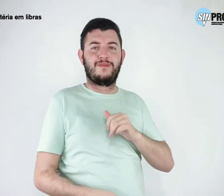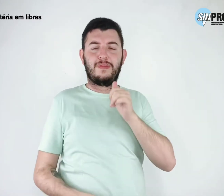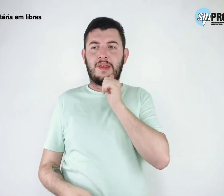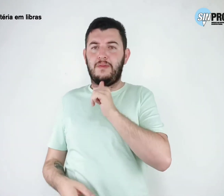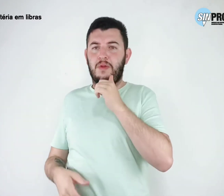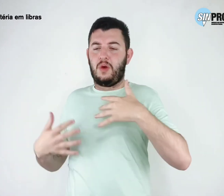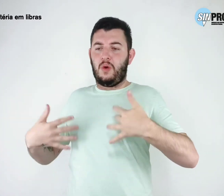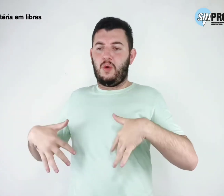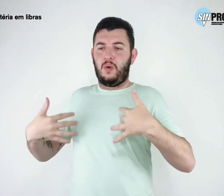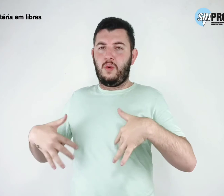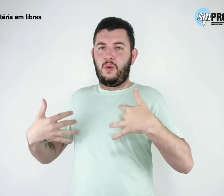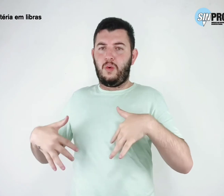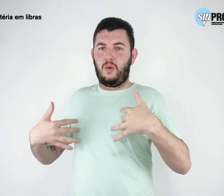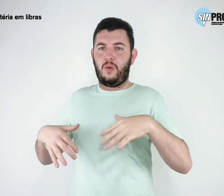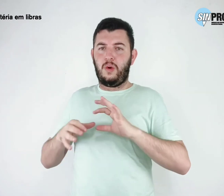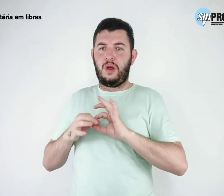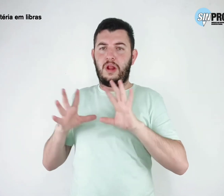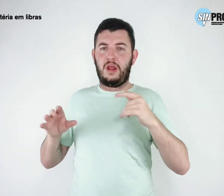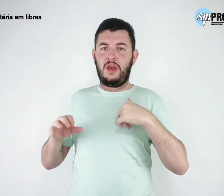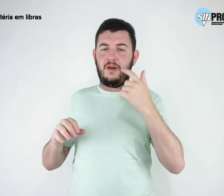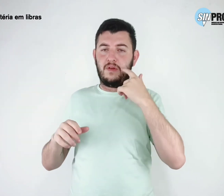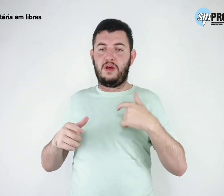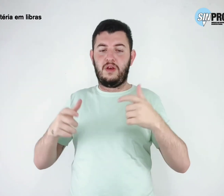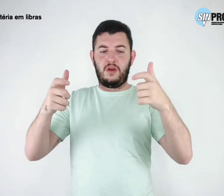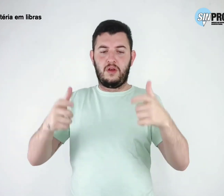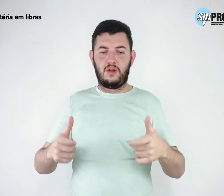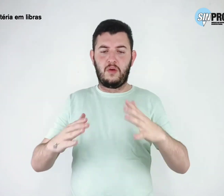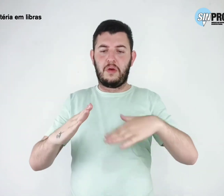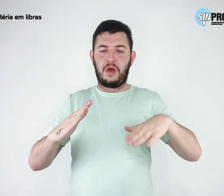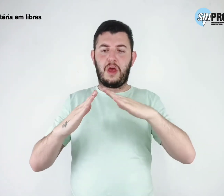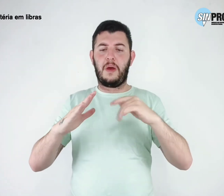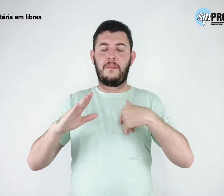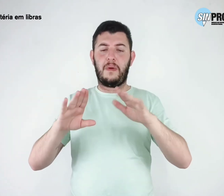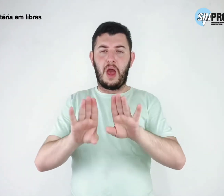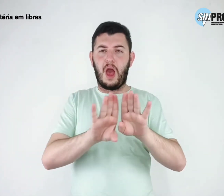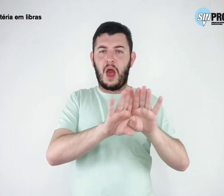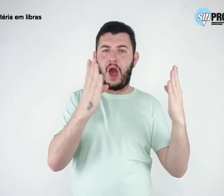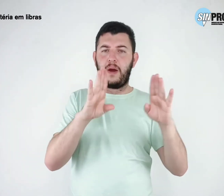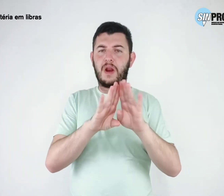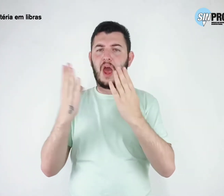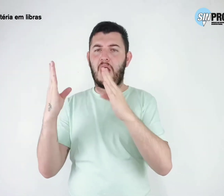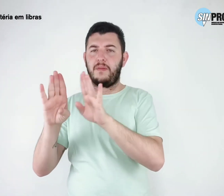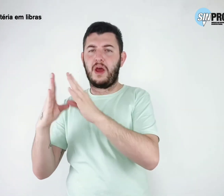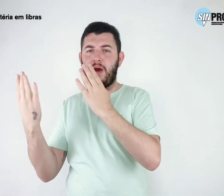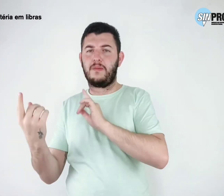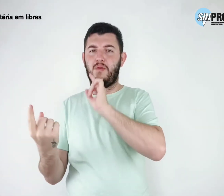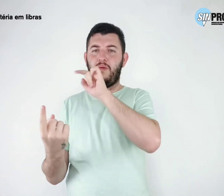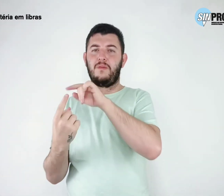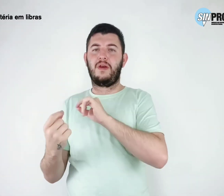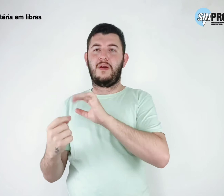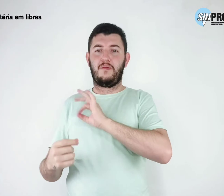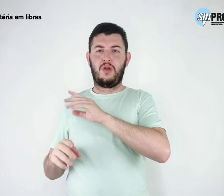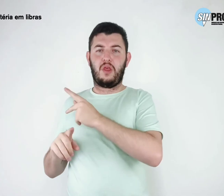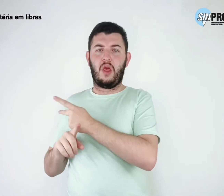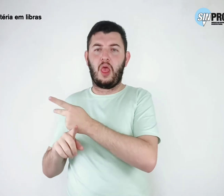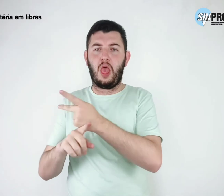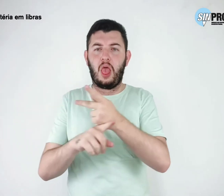abrir todas as portas dos espaços sagrados, locais que mesmo nós, iniciadas,